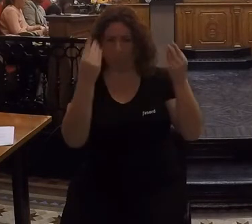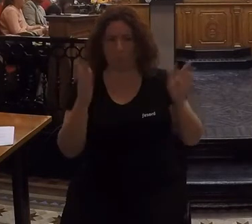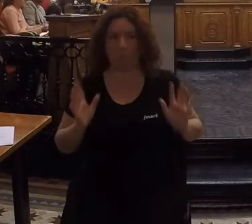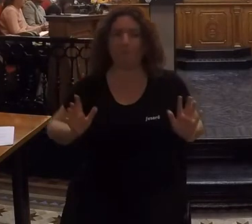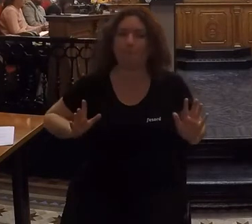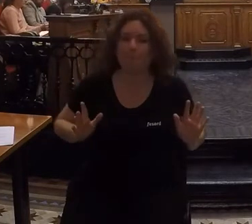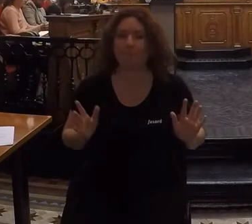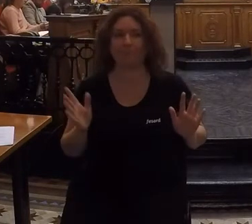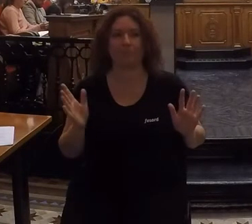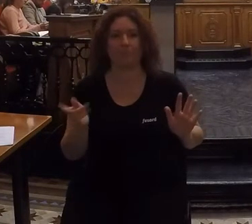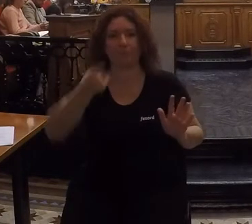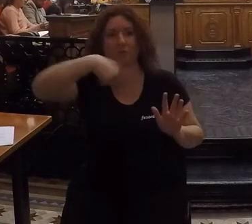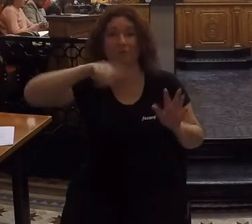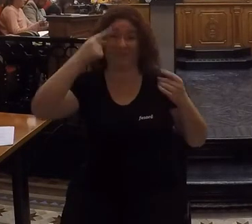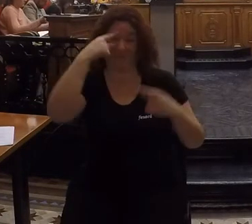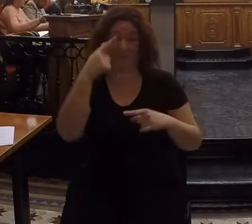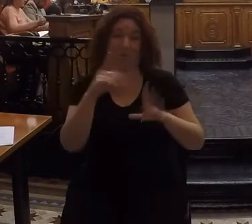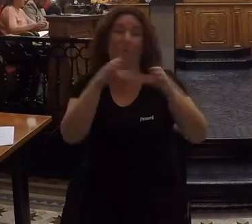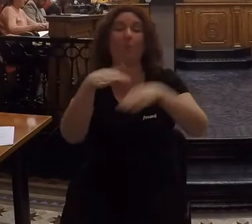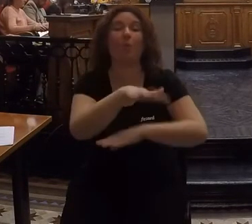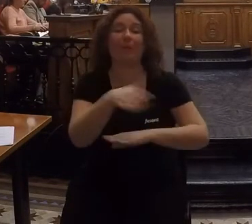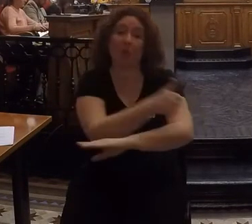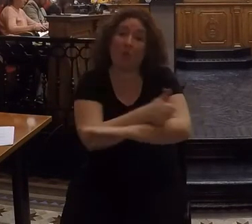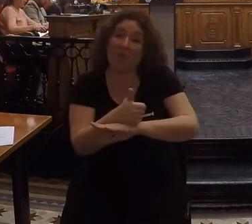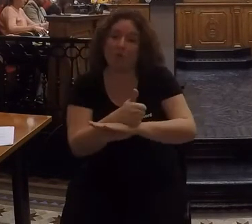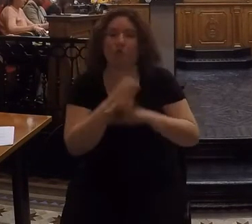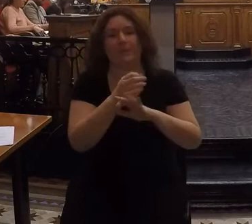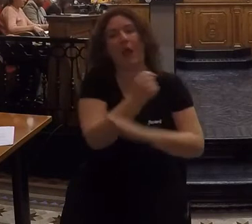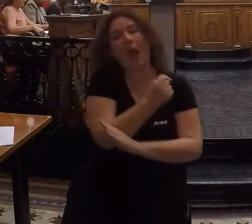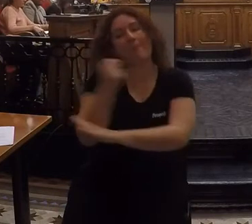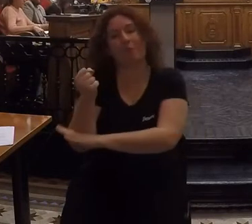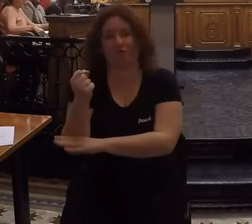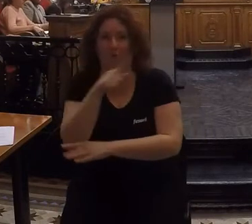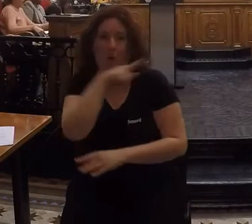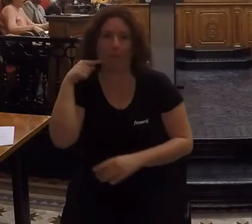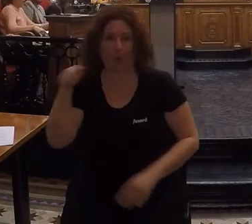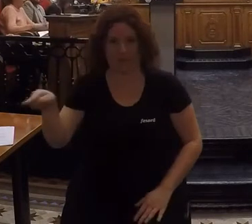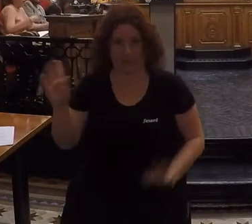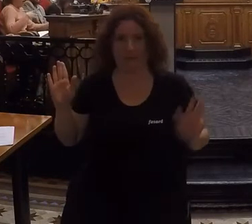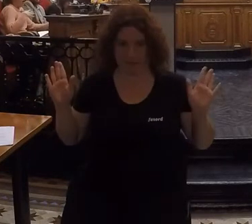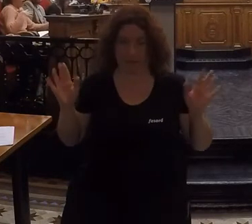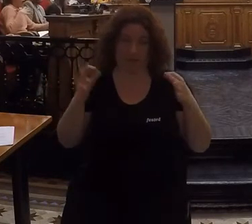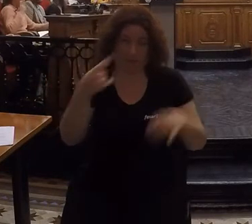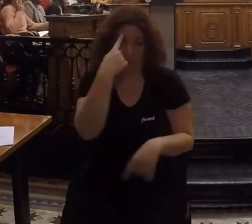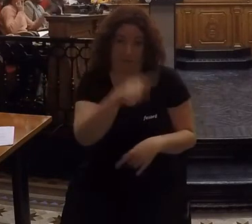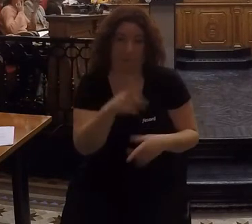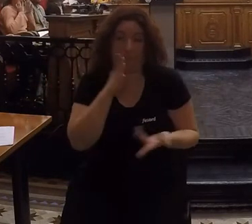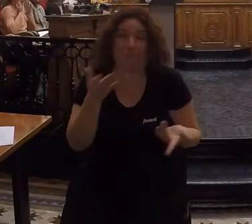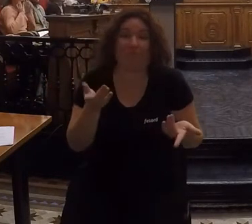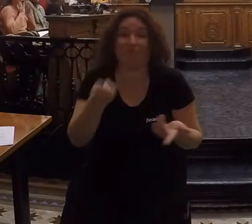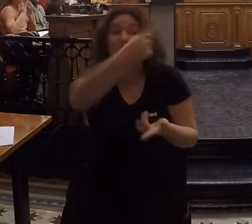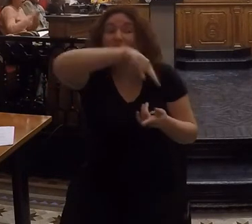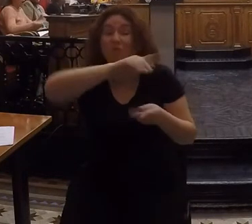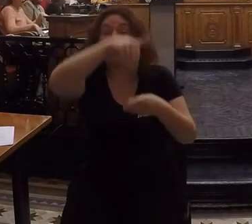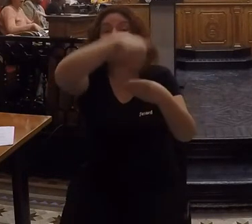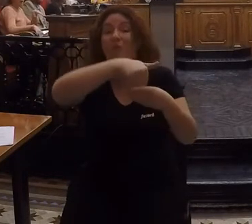pues bueno, ya sabemos que el Grupo Municipal Ciudadanos está apoyando a Compromís. Quizás será usted el que debe dar explicaciones a sus votantes y, por